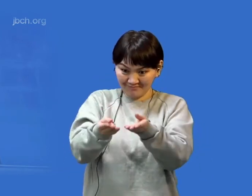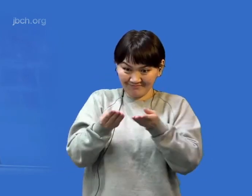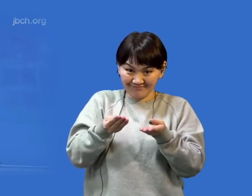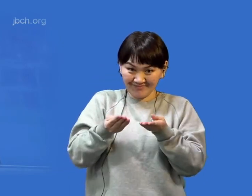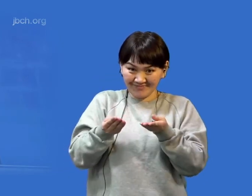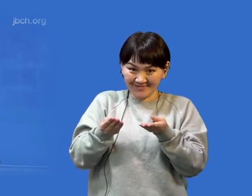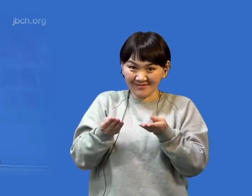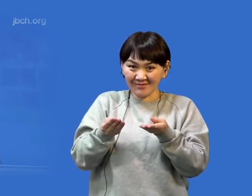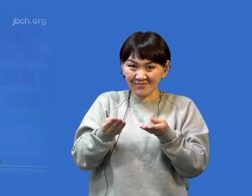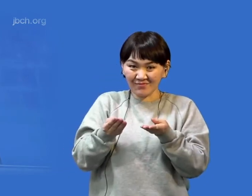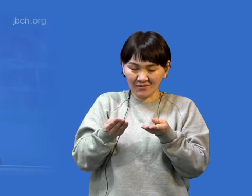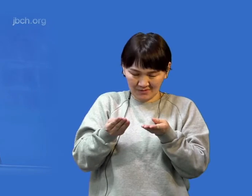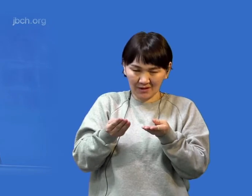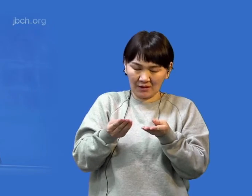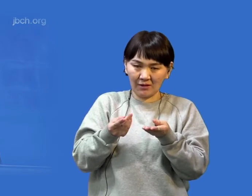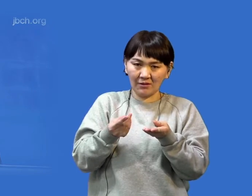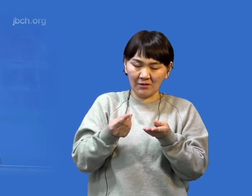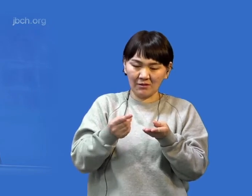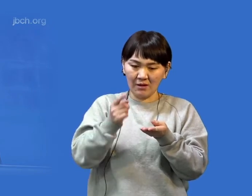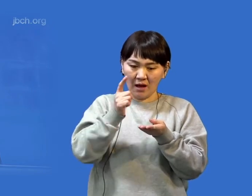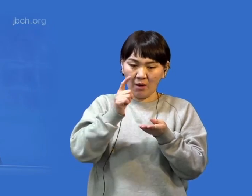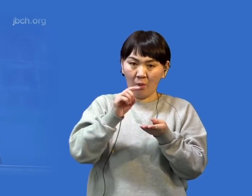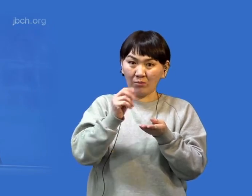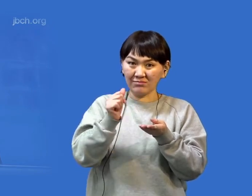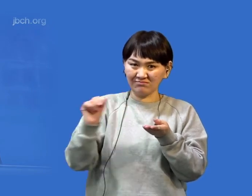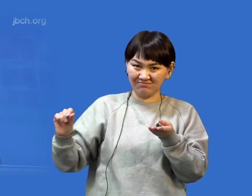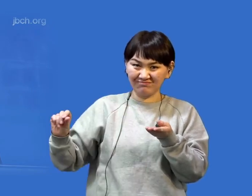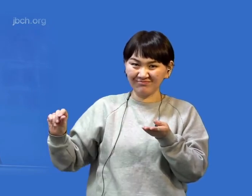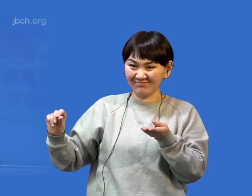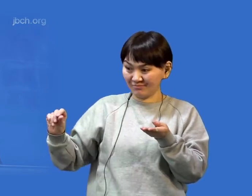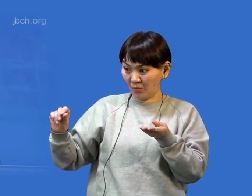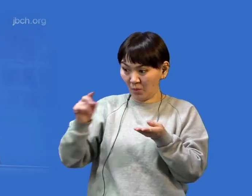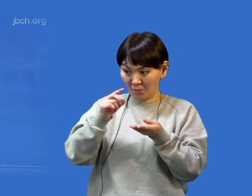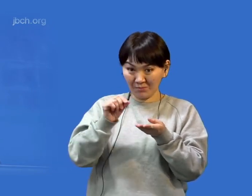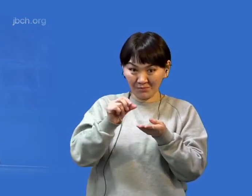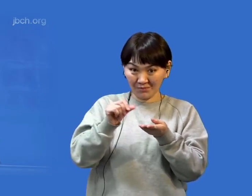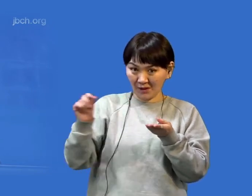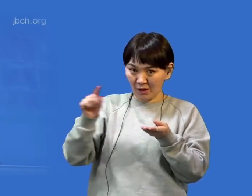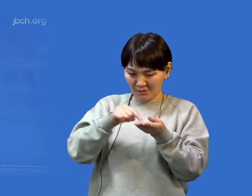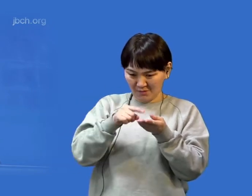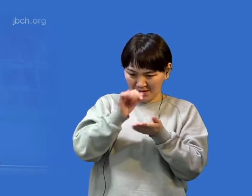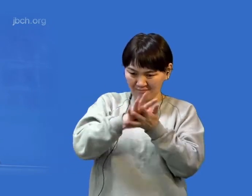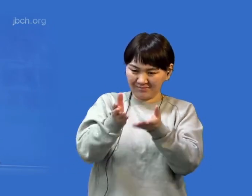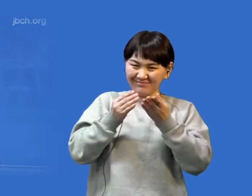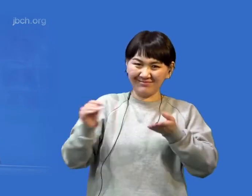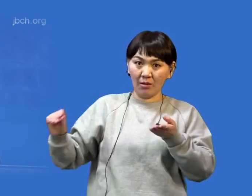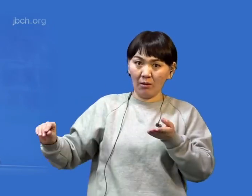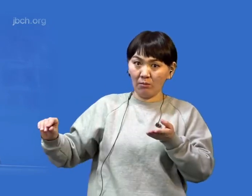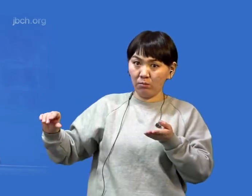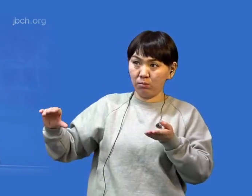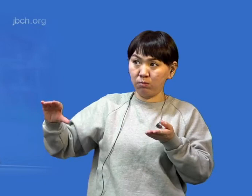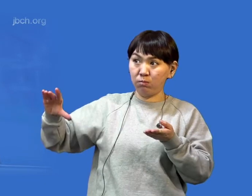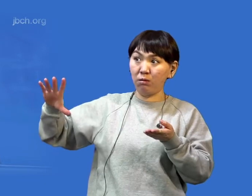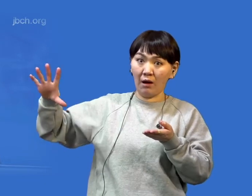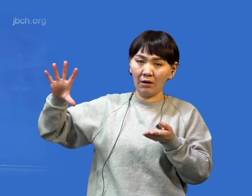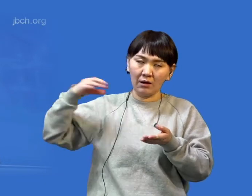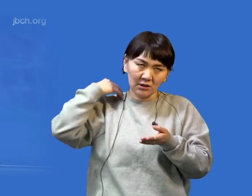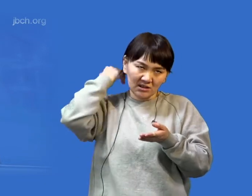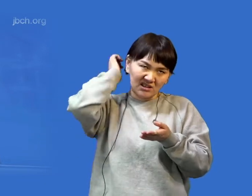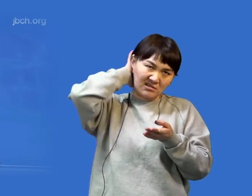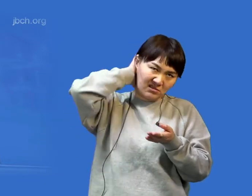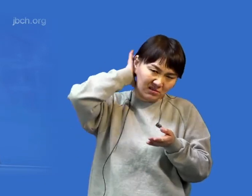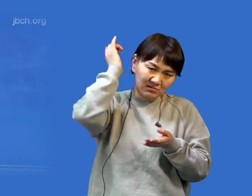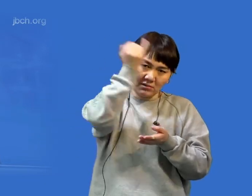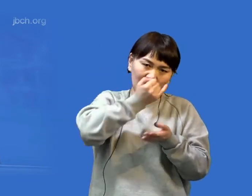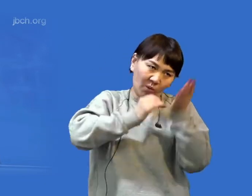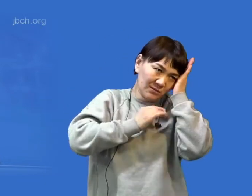буурал. Хувцаа нь буураад ирэх юм бол даралт нь өсөөл иргэлдэг. Энэ хүн одоо өөрийн ухаангүй байна шүү дээ. Өөр унтахчгүй байна.